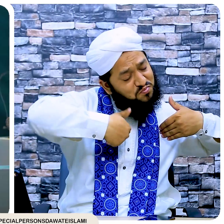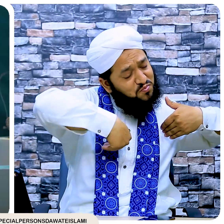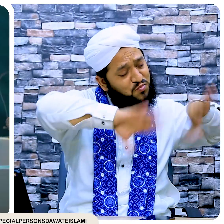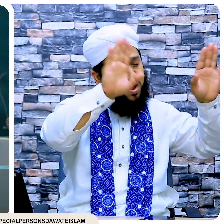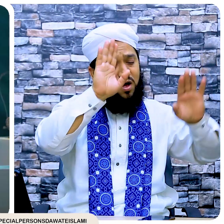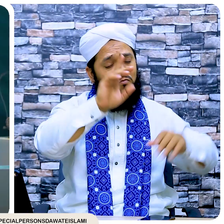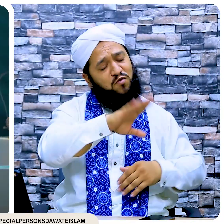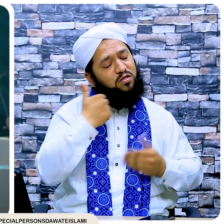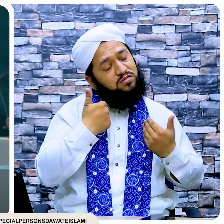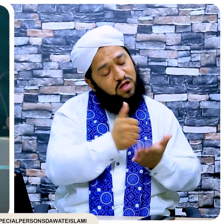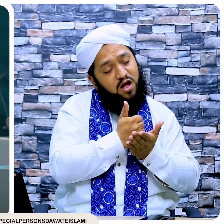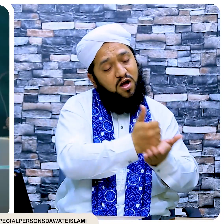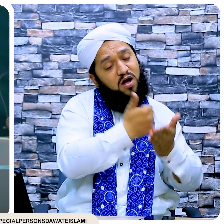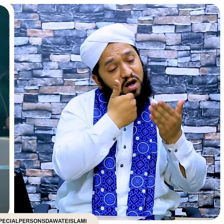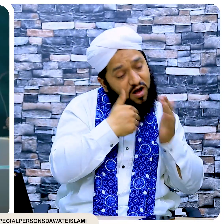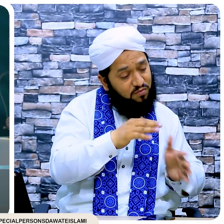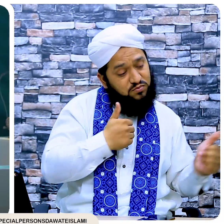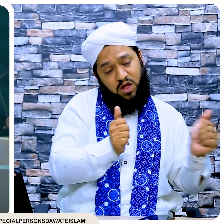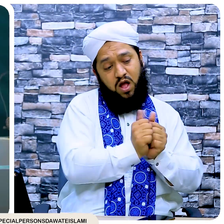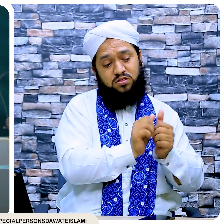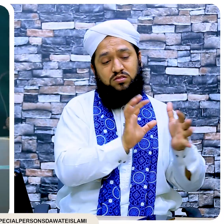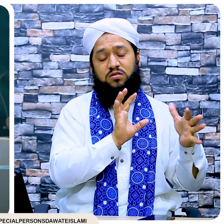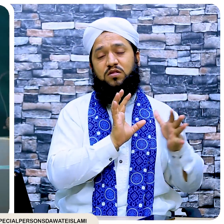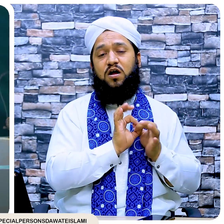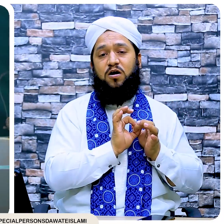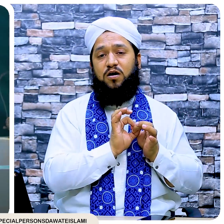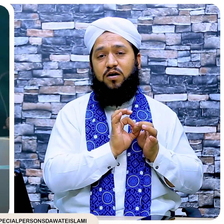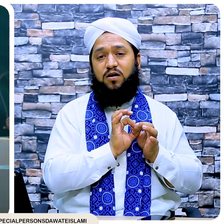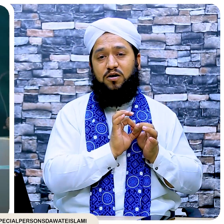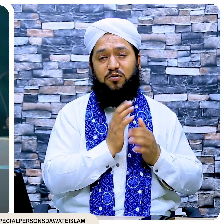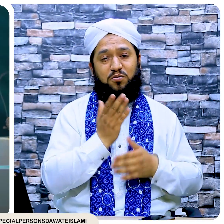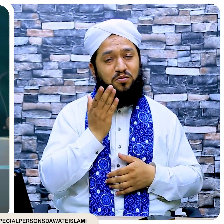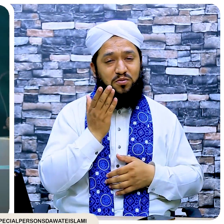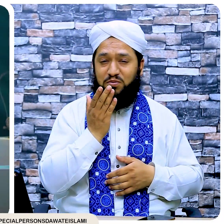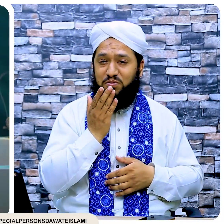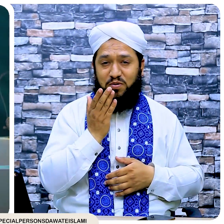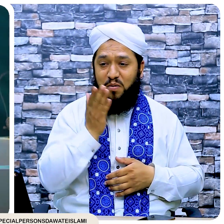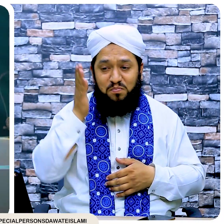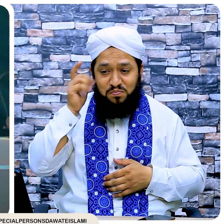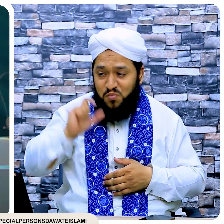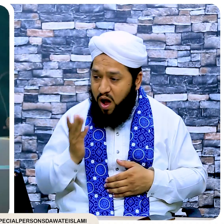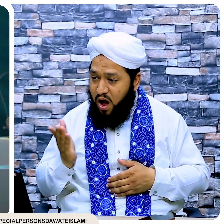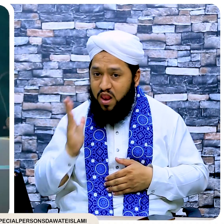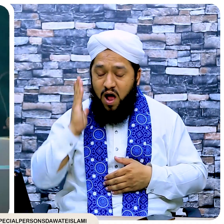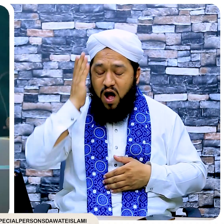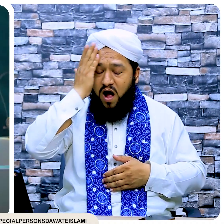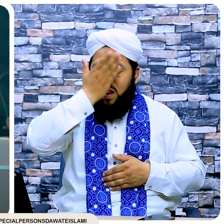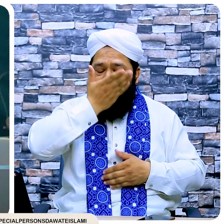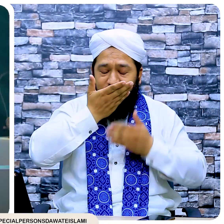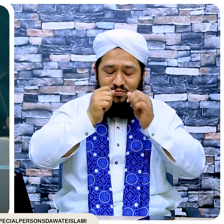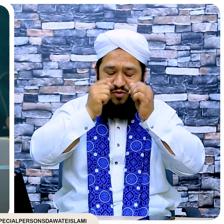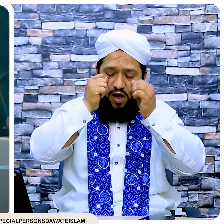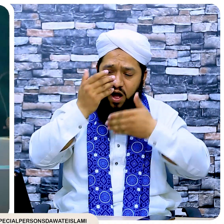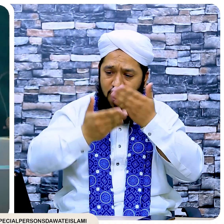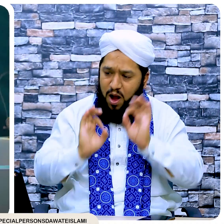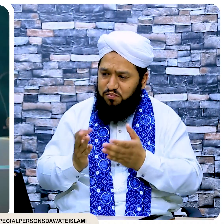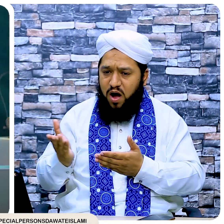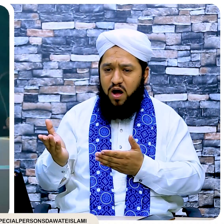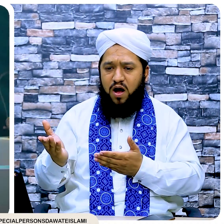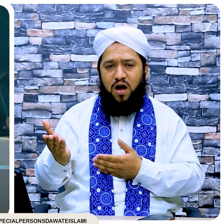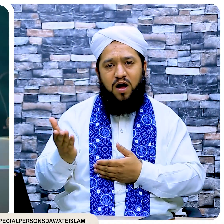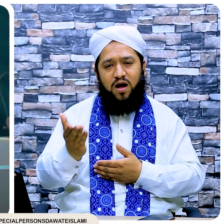اس زندگی کا برا کرے جو آپ کے بعد ہو۔ ناظرین، یہ بھی تو کلمہ گو تھے، یہ بھی تو نبی پاک کے امتی